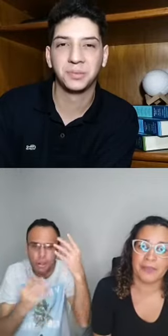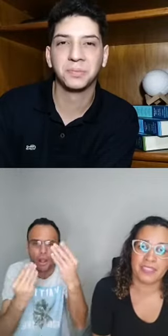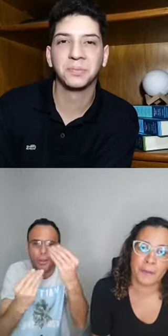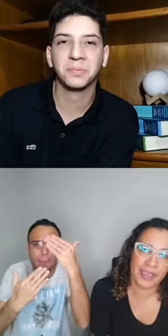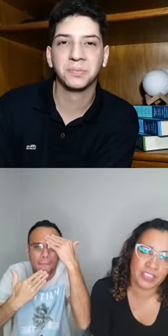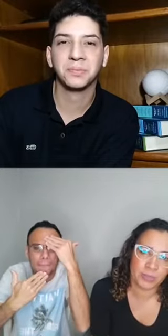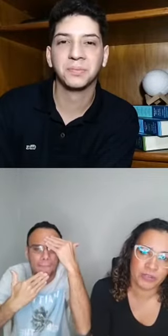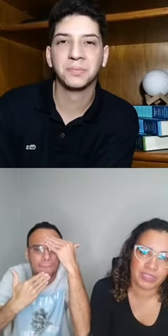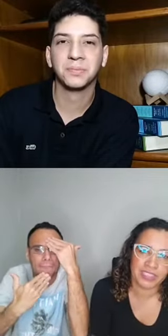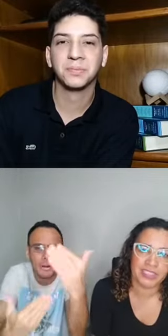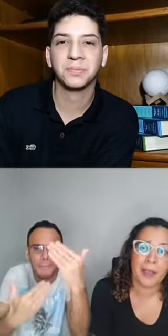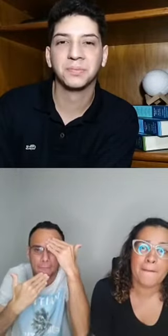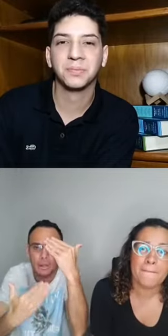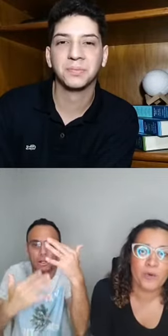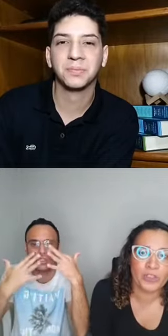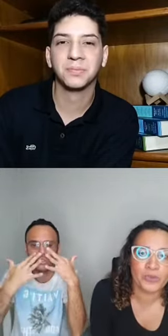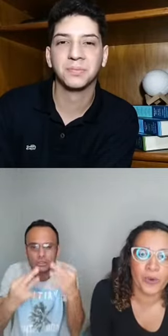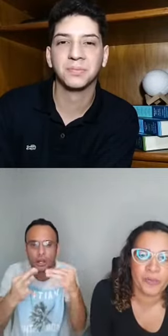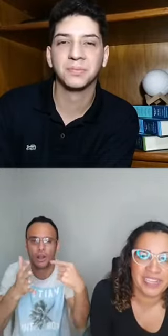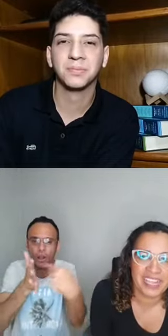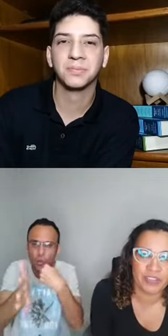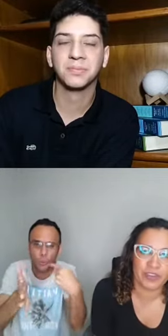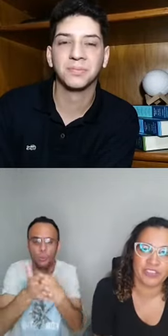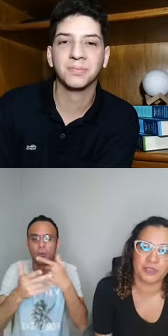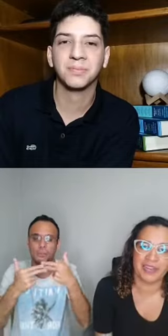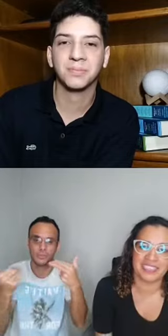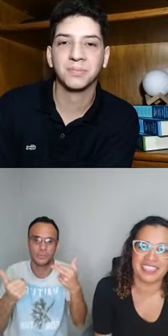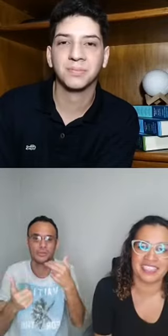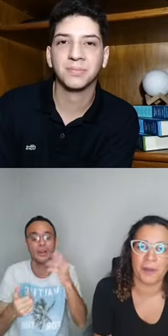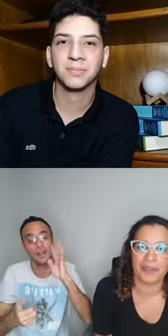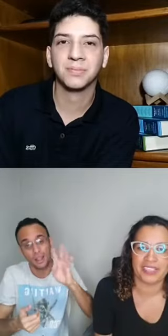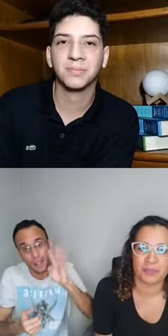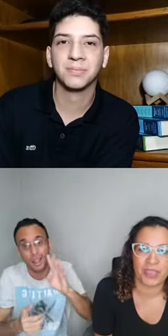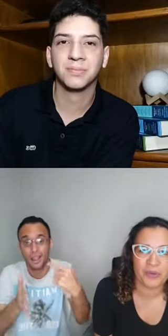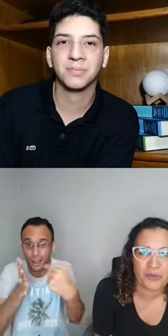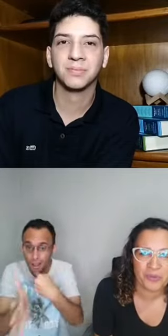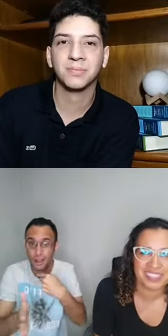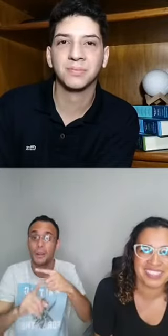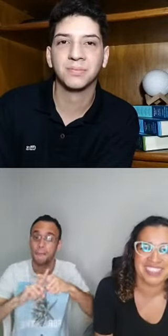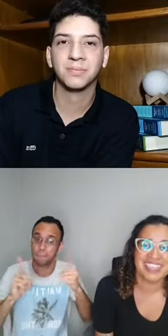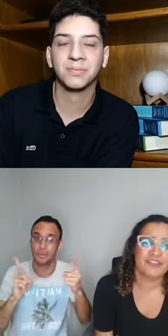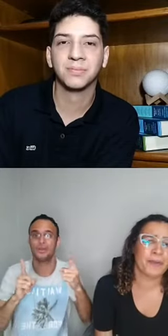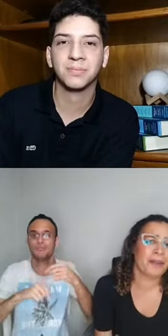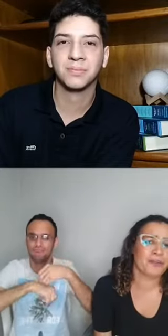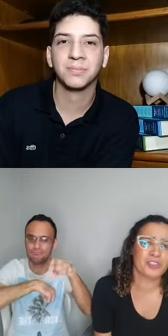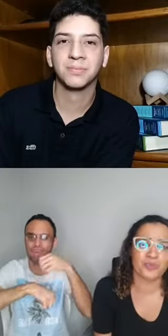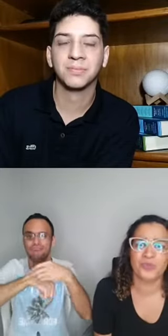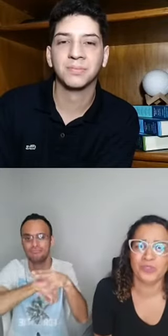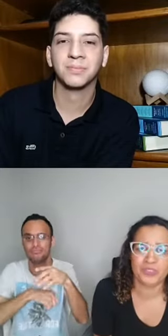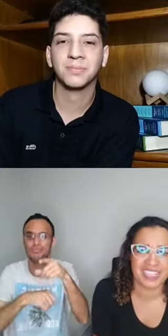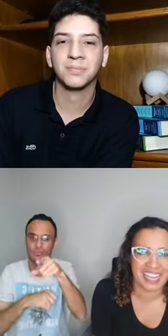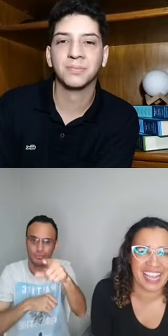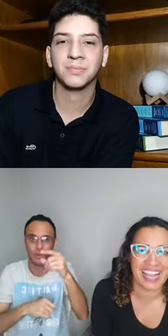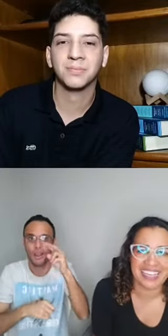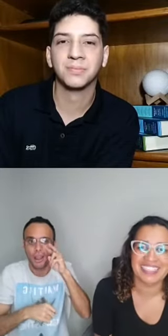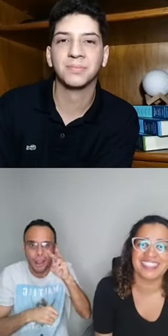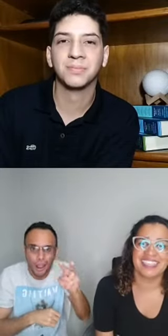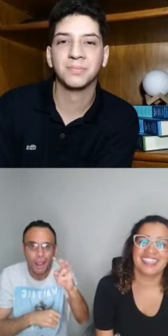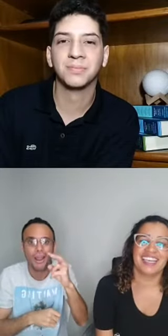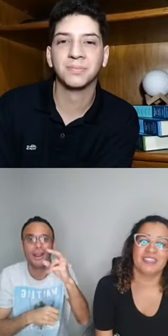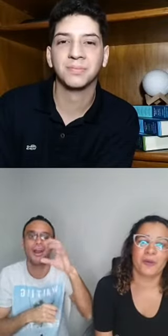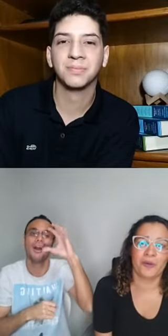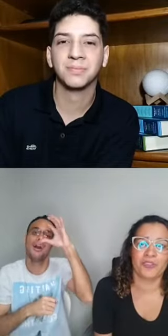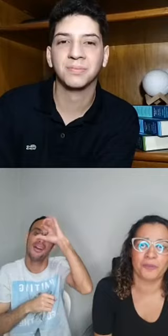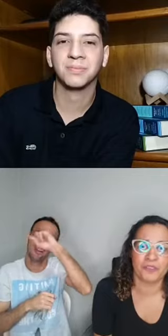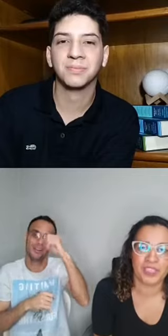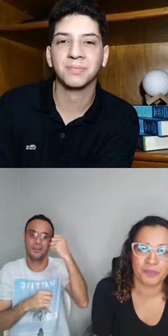né, mas eu peço para vocês, muito obrigada para vocês pela atenção, pelas perguntas, foi perguntas muito legais,